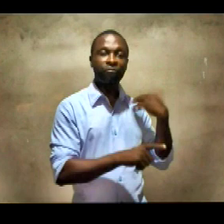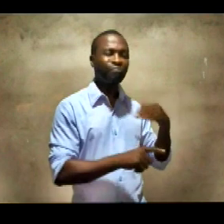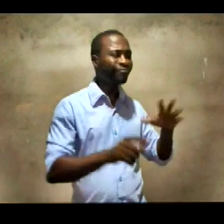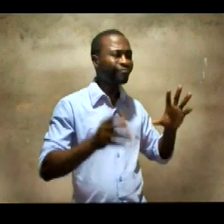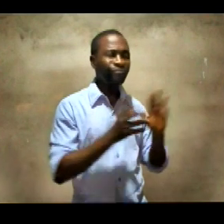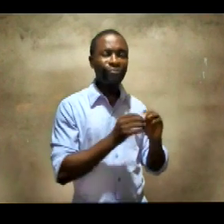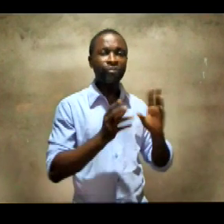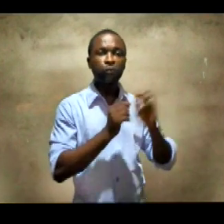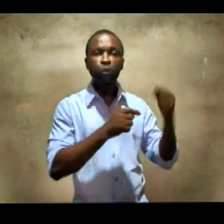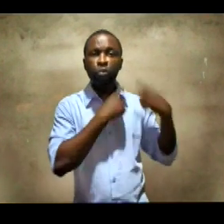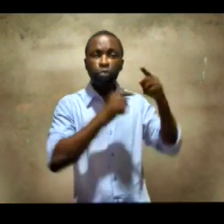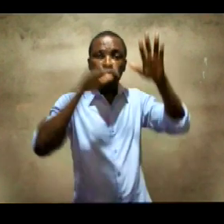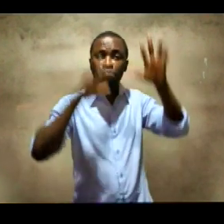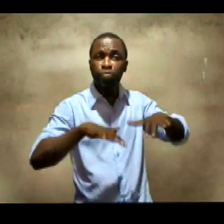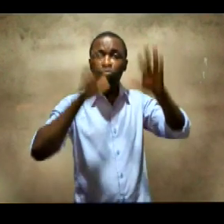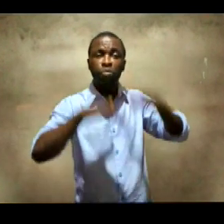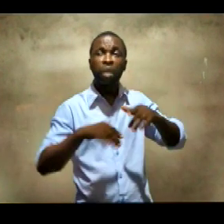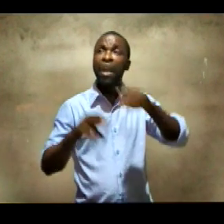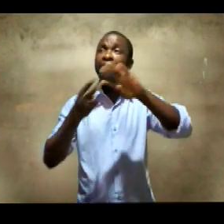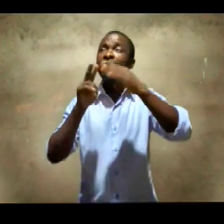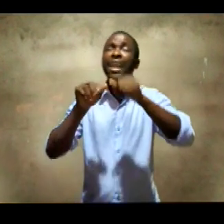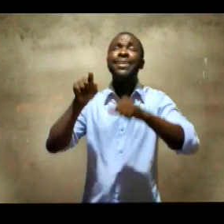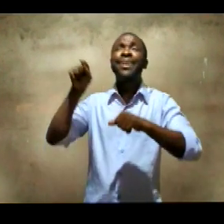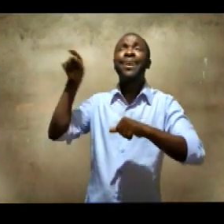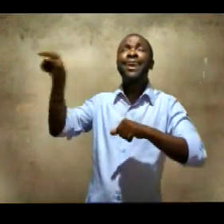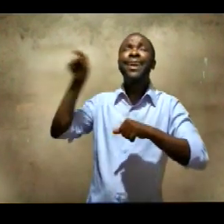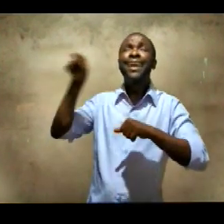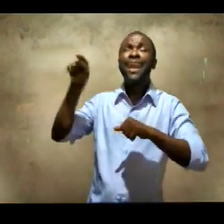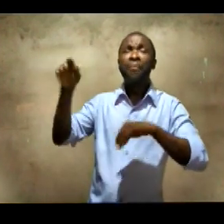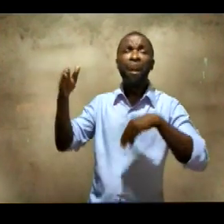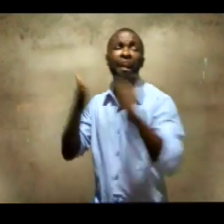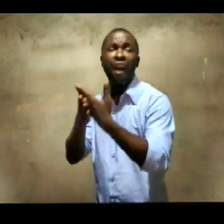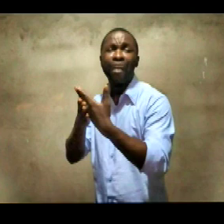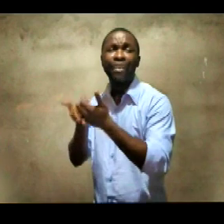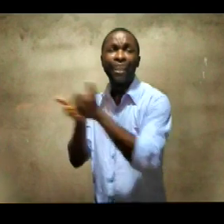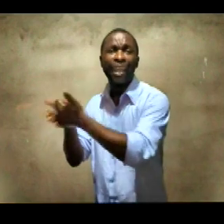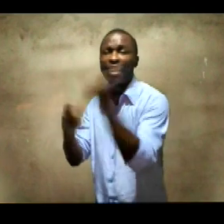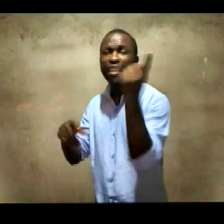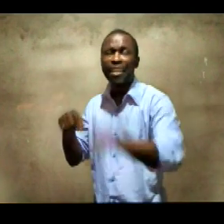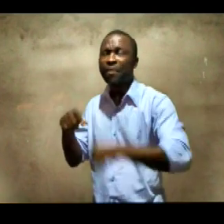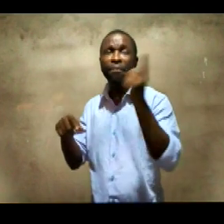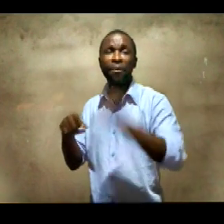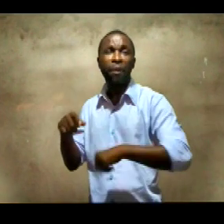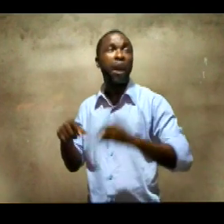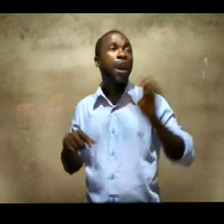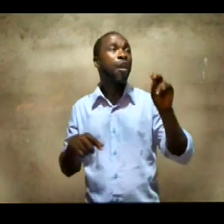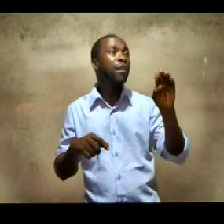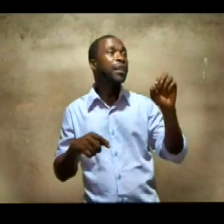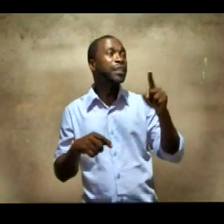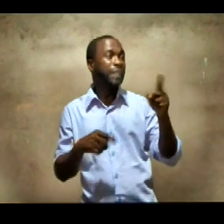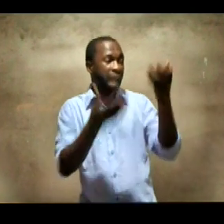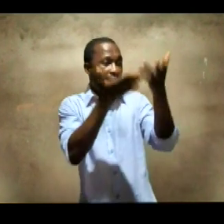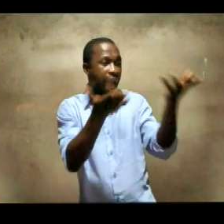coupées, ce qui empêche les secours d'atteindre les populations touchées afin d'effectuer une évaluation rapide de la situation